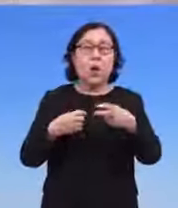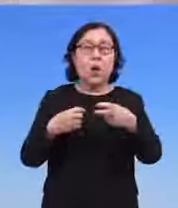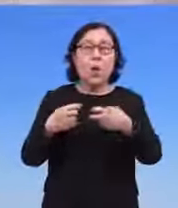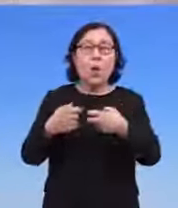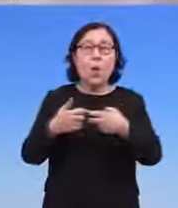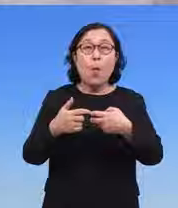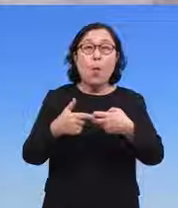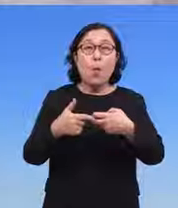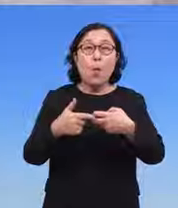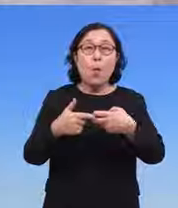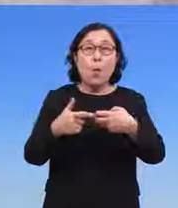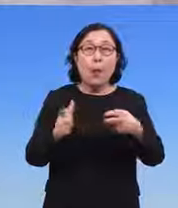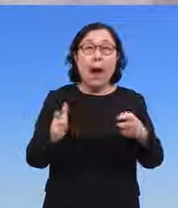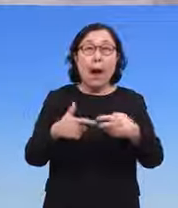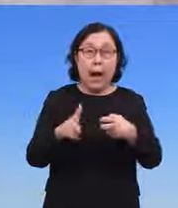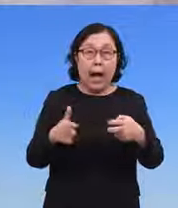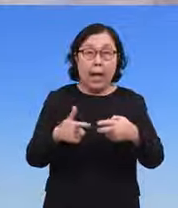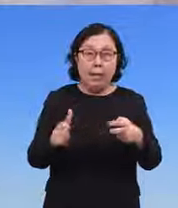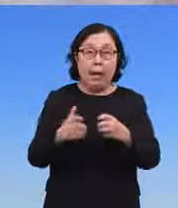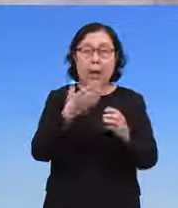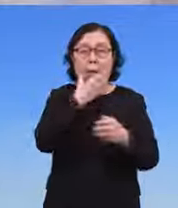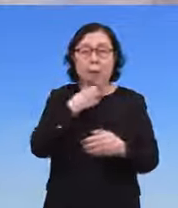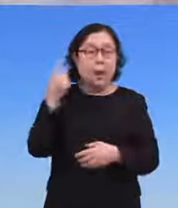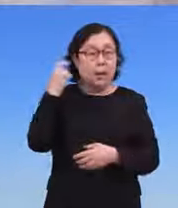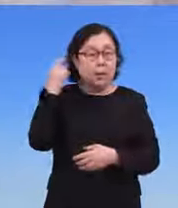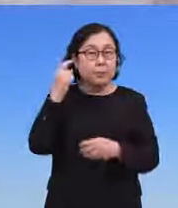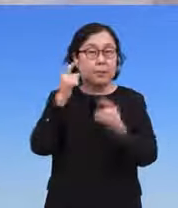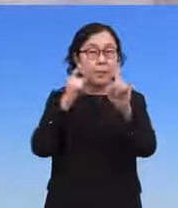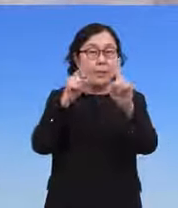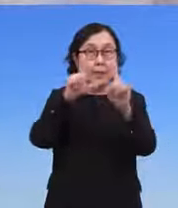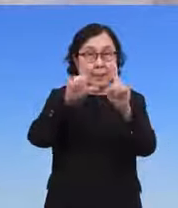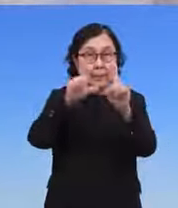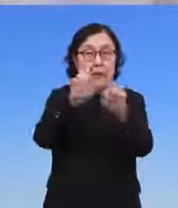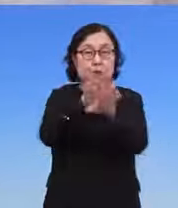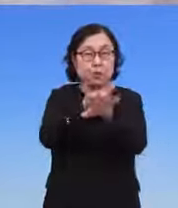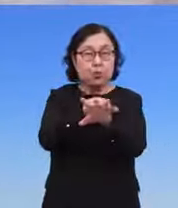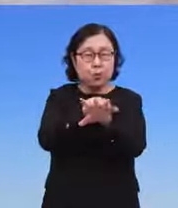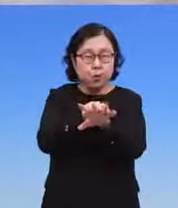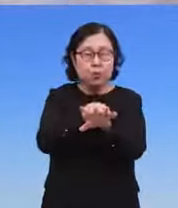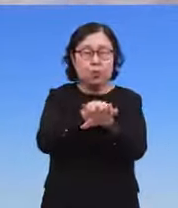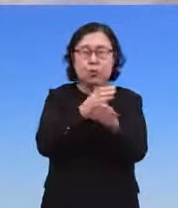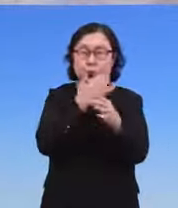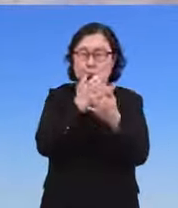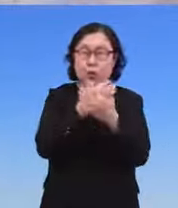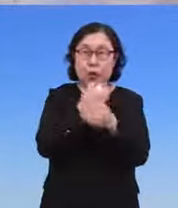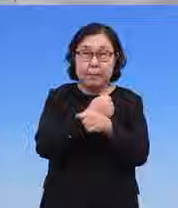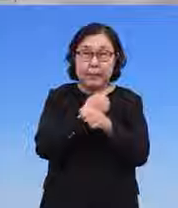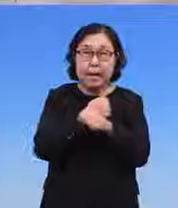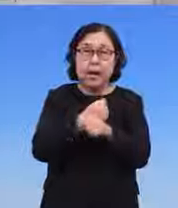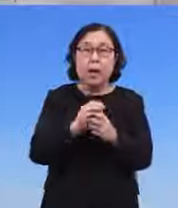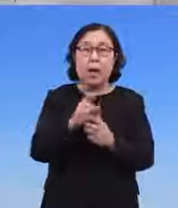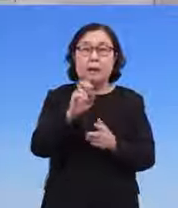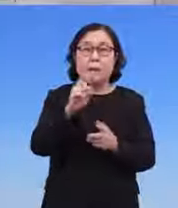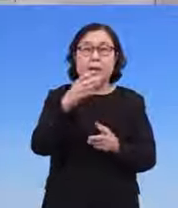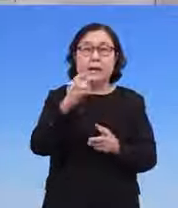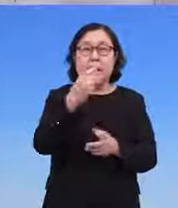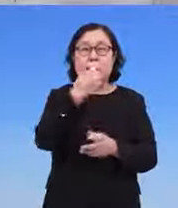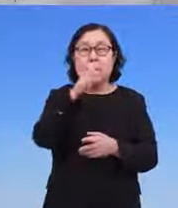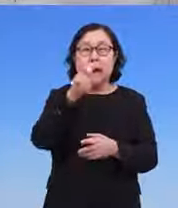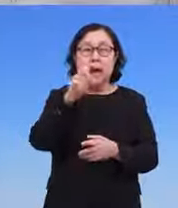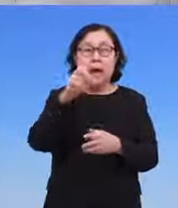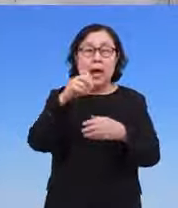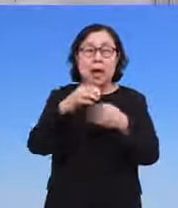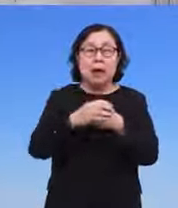1장의 구조에서도 굉장히 중요한 메시지가 있다고 생각을 합니다. 지난주 말씀을 드렸지 않습니까? 마태, 마가, 누가, 요한복음